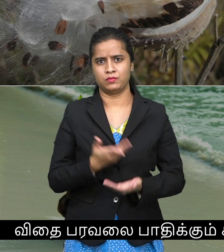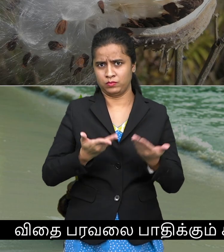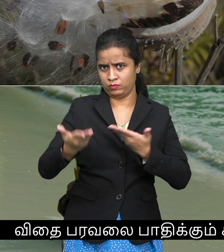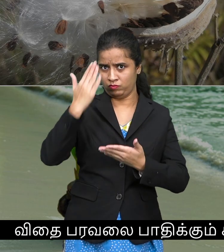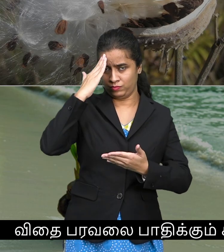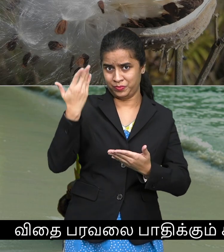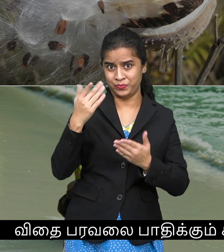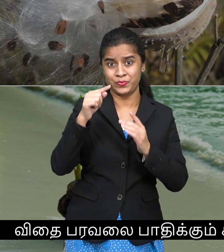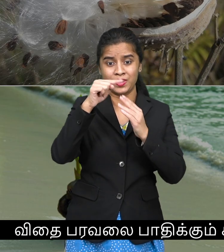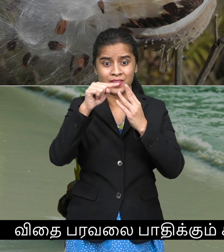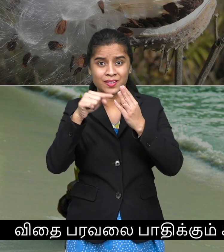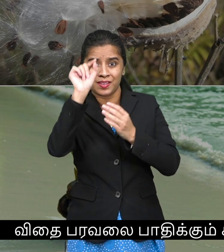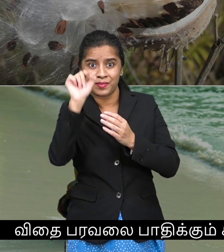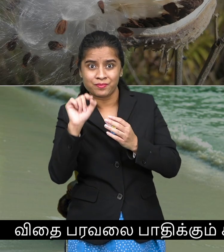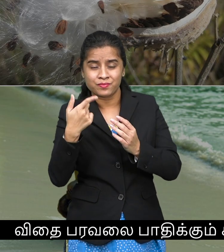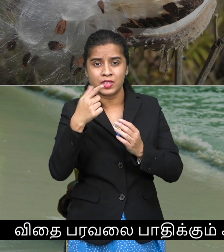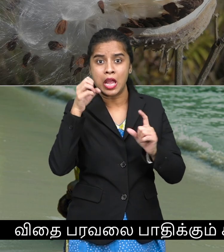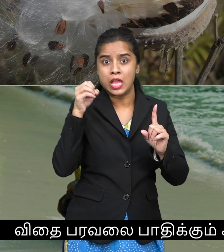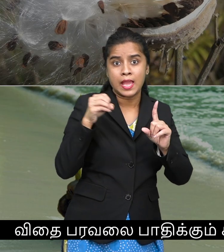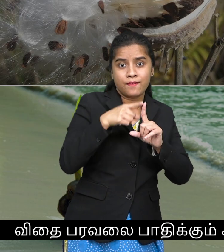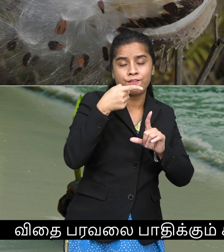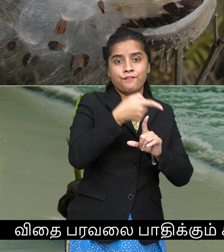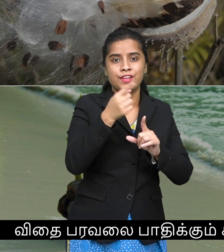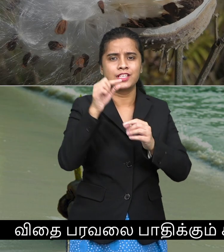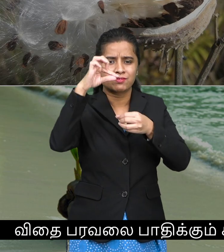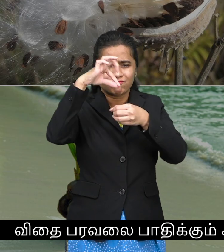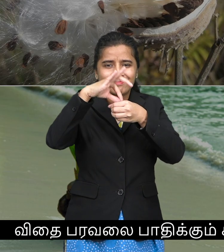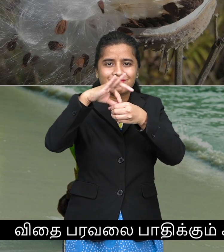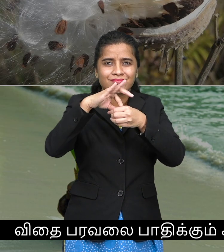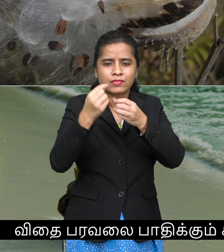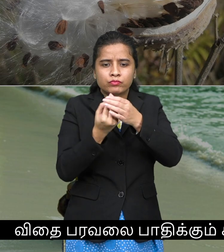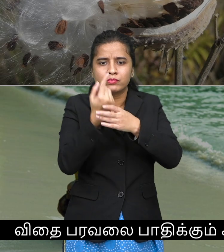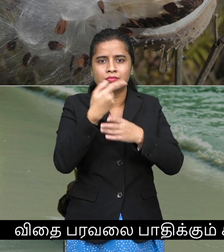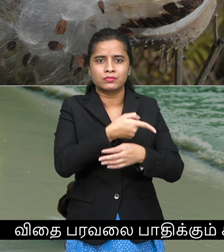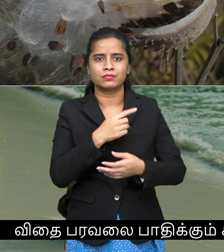விதை பரவலை பாதிக்கும் காரணிகள் உங்களுக்கு தெரியுமா?